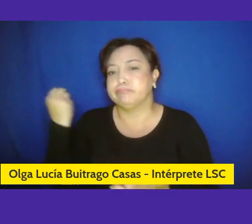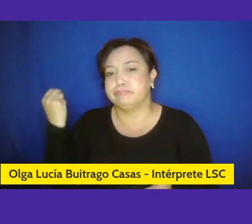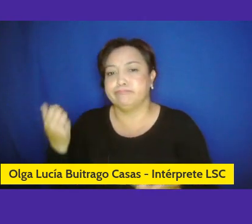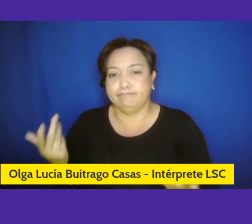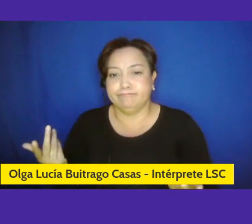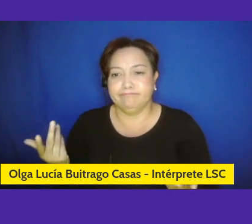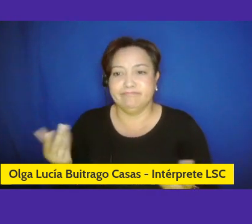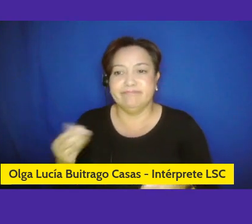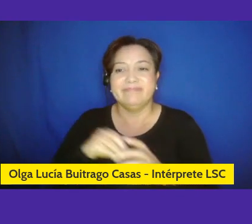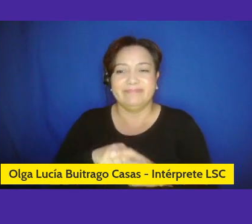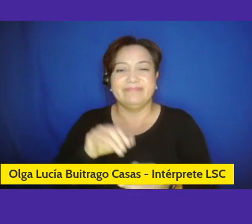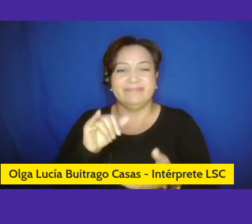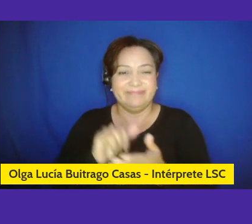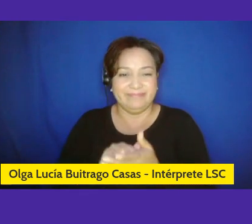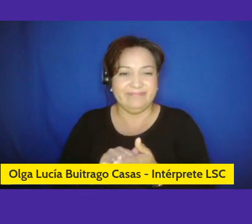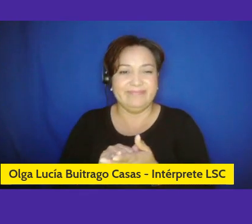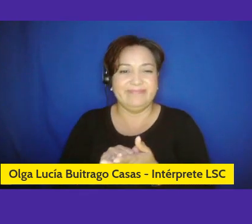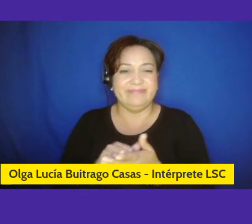ser